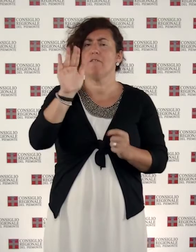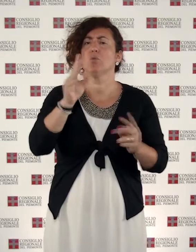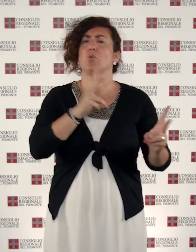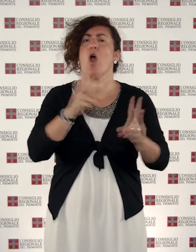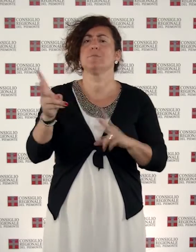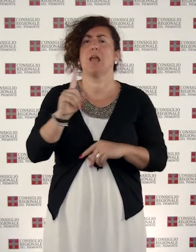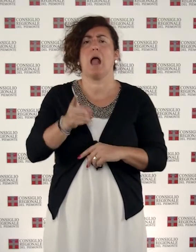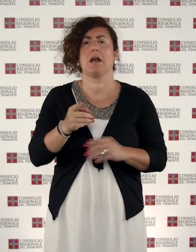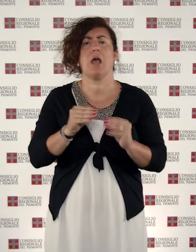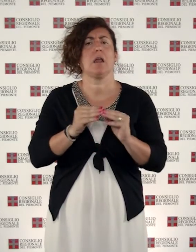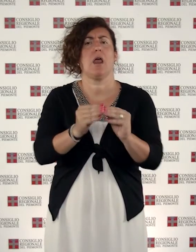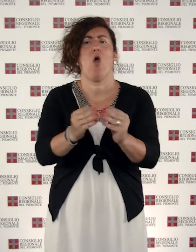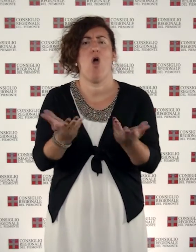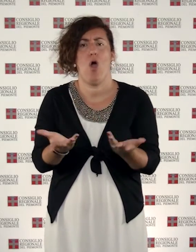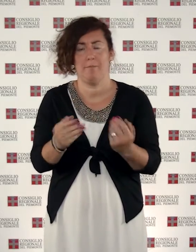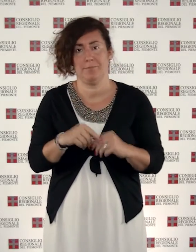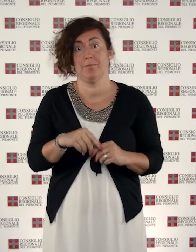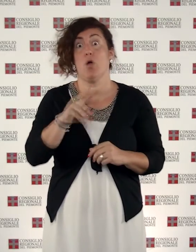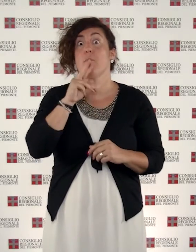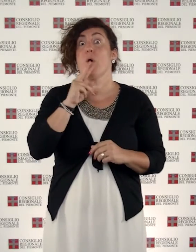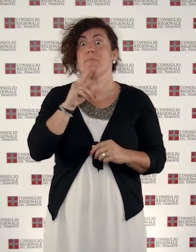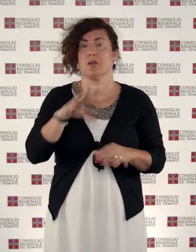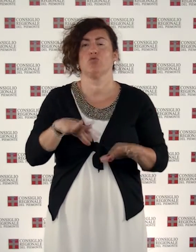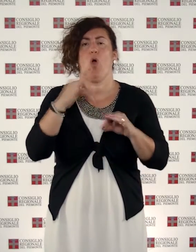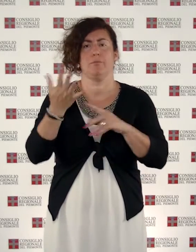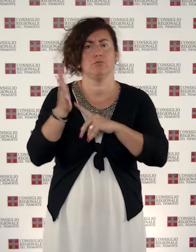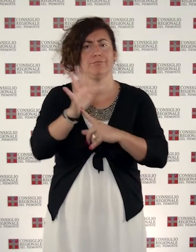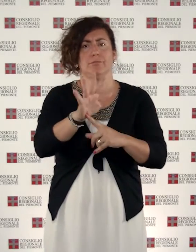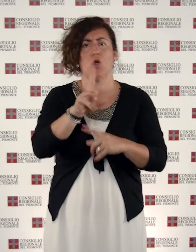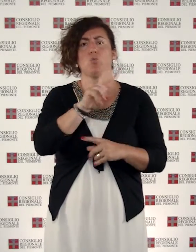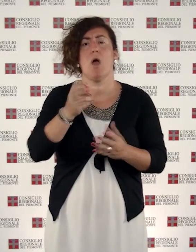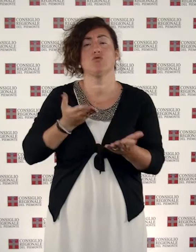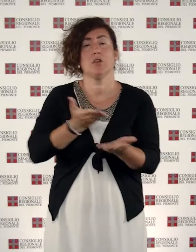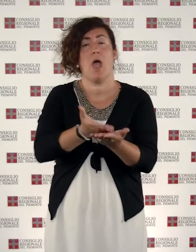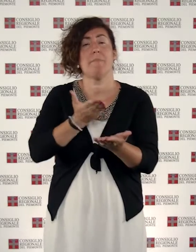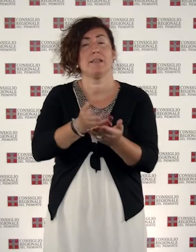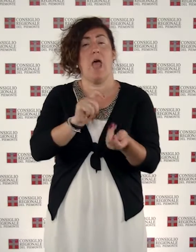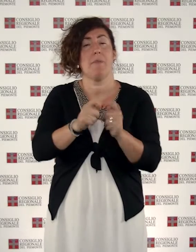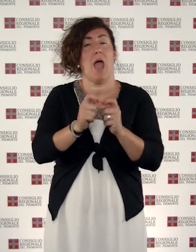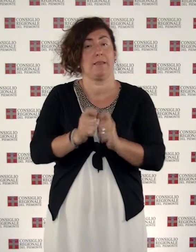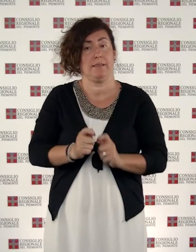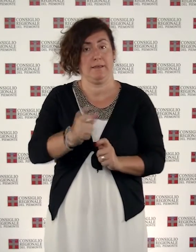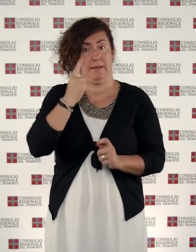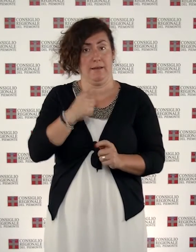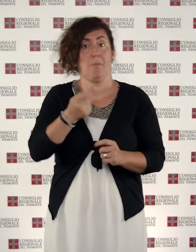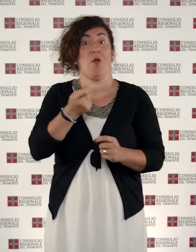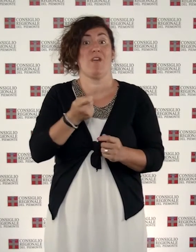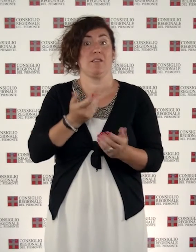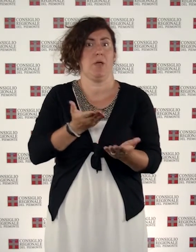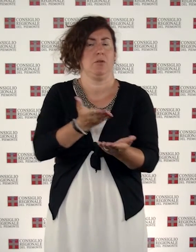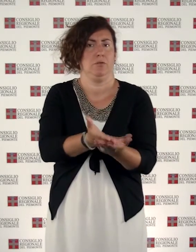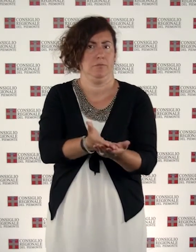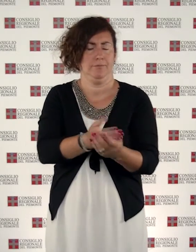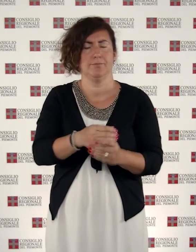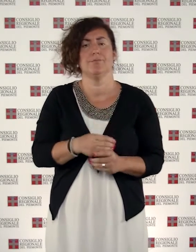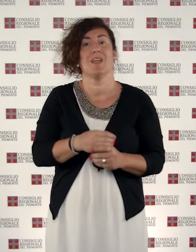dell'ospedale Gradenigo. Nel pomeriggio è iniziata l'illustrazione degli oltre 200 emendamenti presentati al provvedimento. In chiusura di